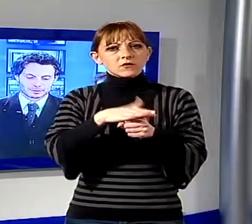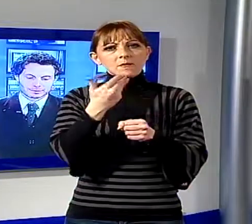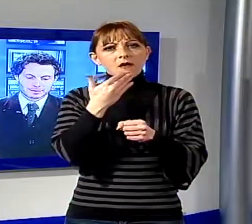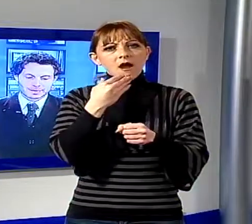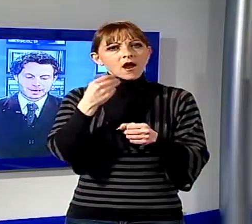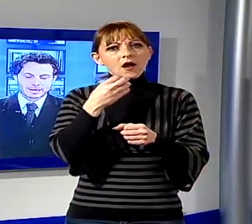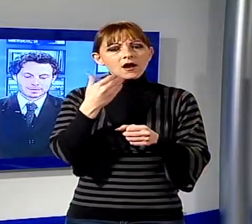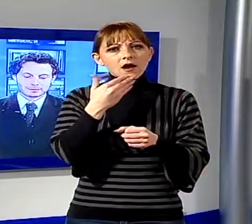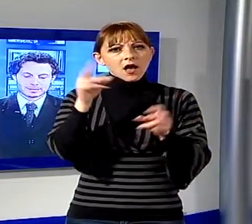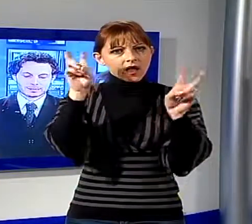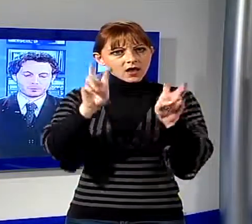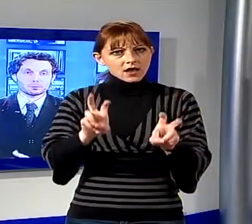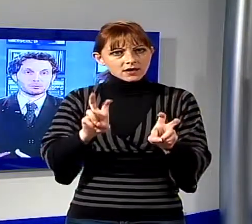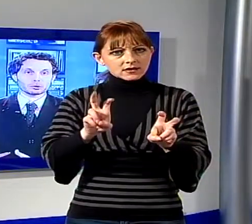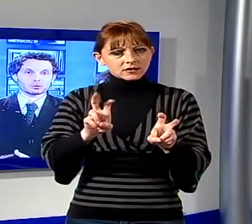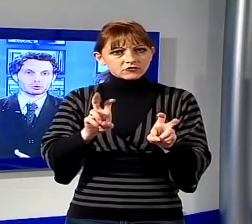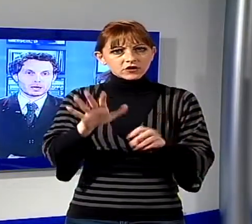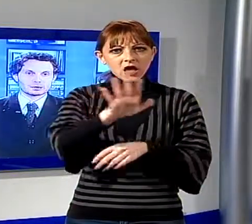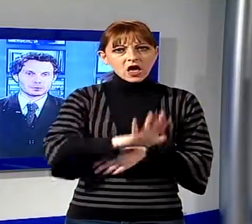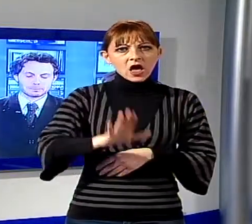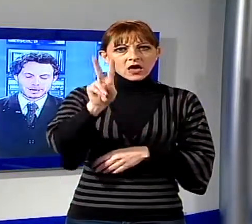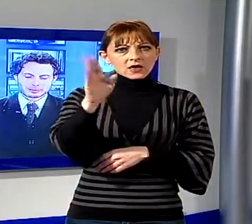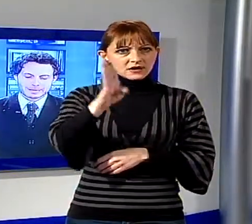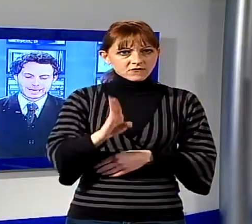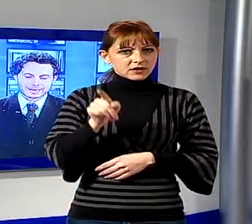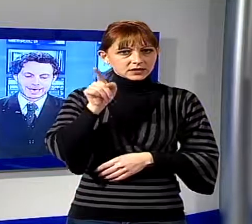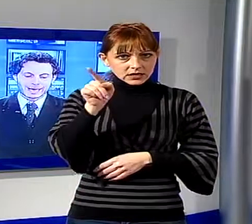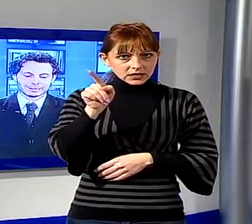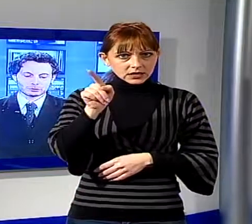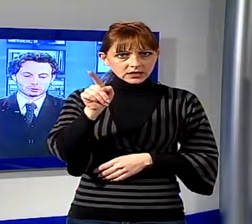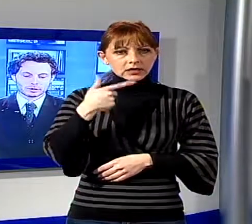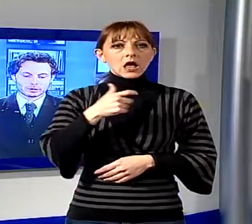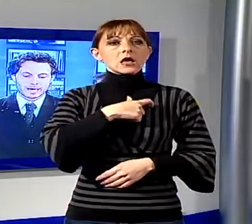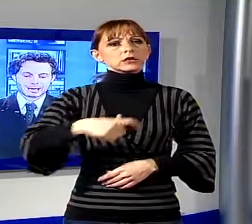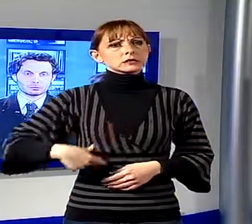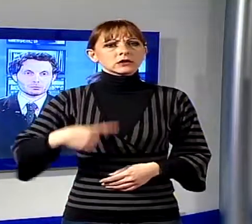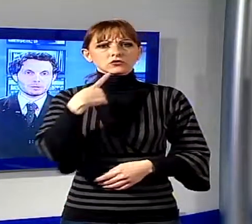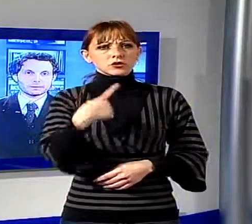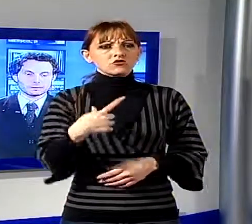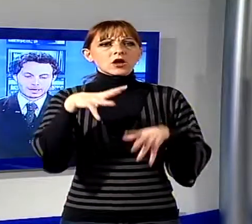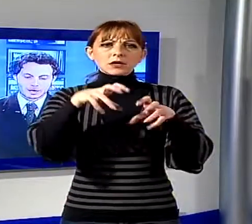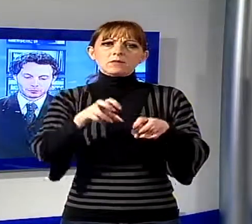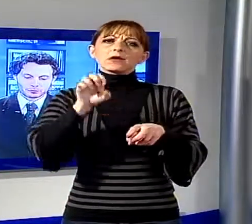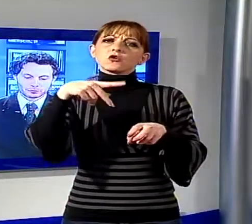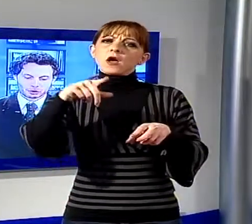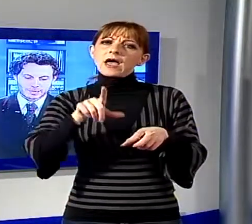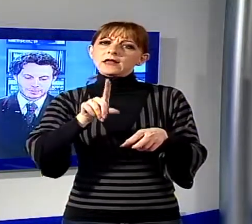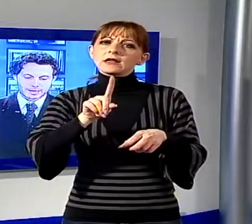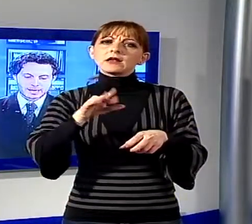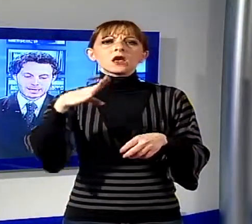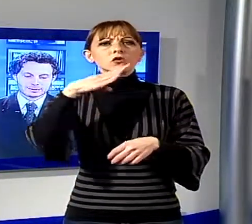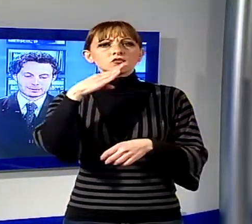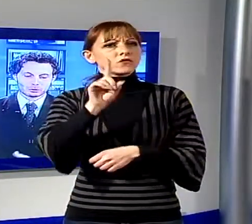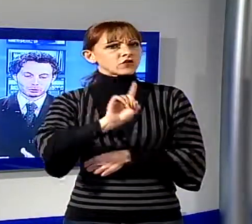sola Versilia. Il sindaco, pur riconoscendo l'impegno di Enel, ha detto che non è assolutamente